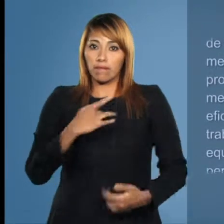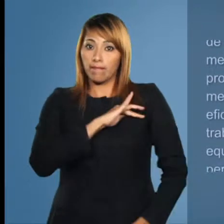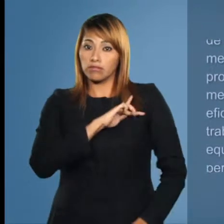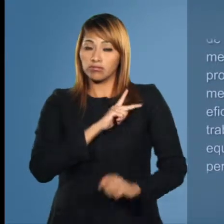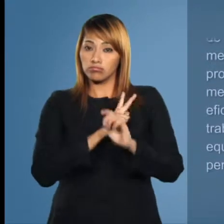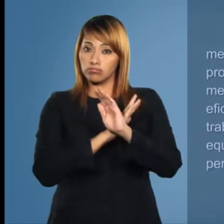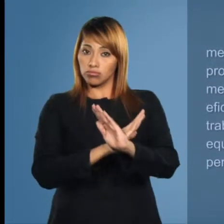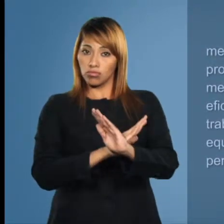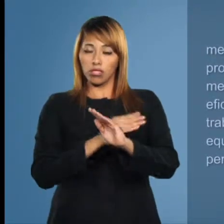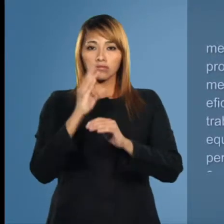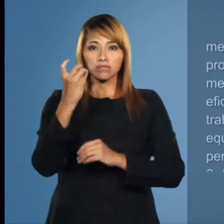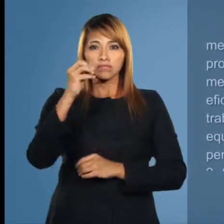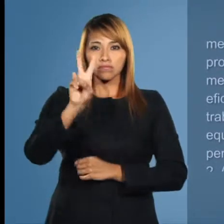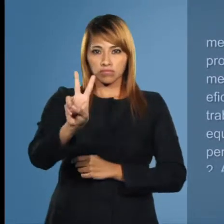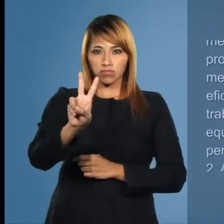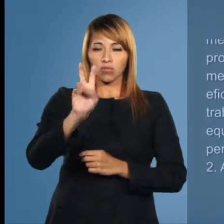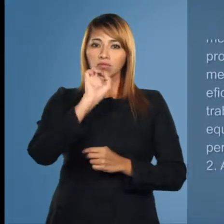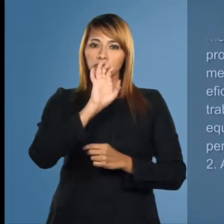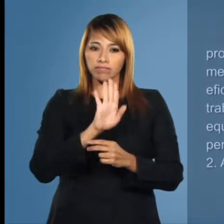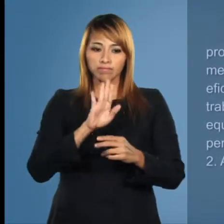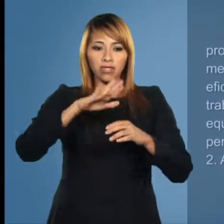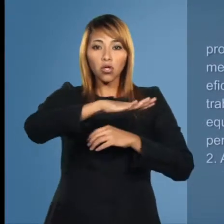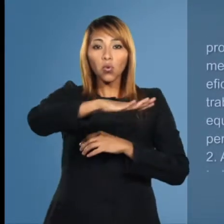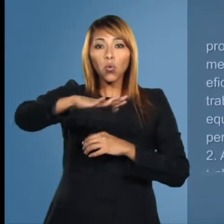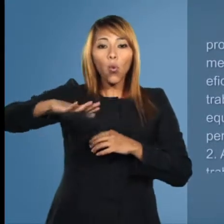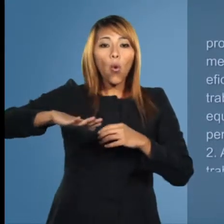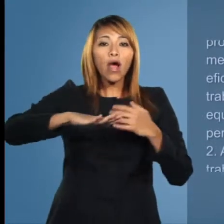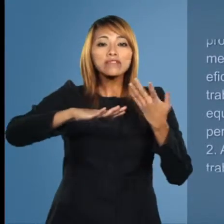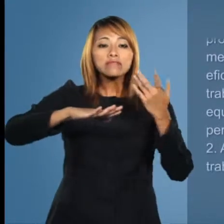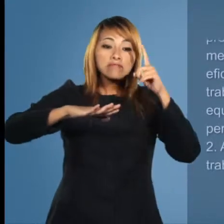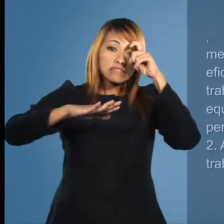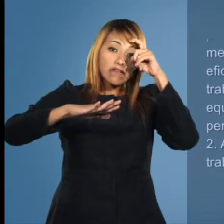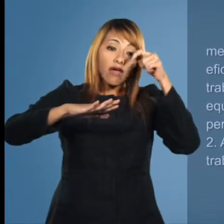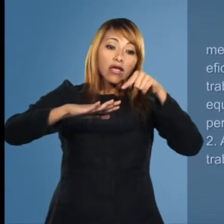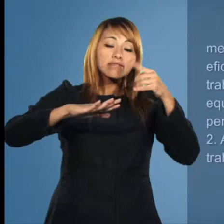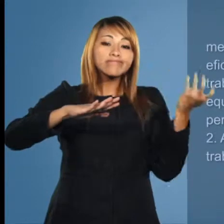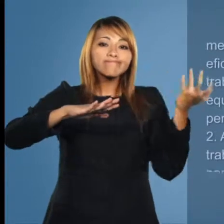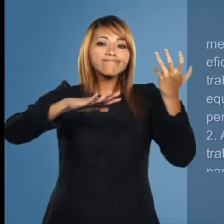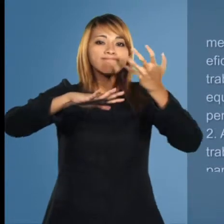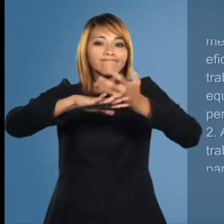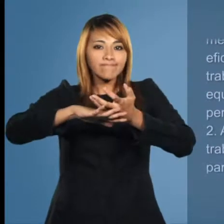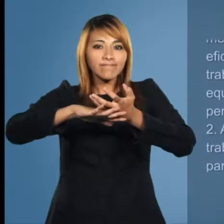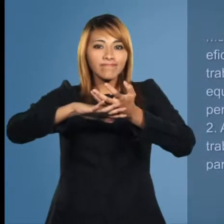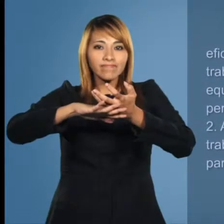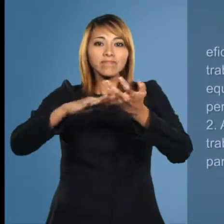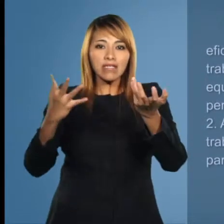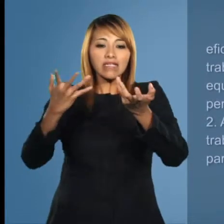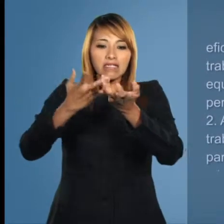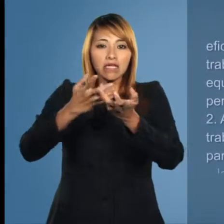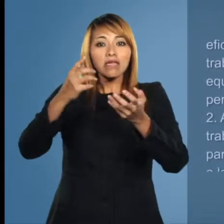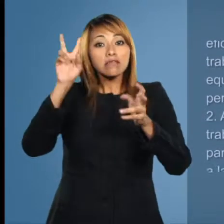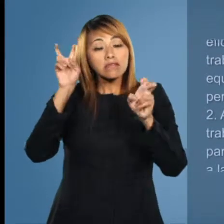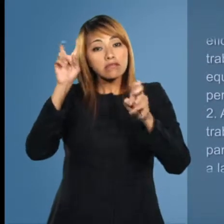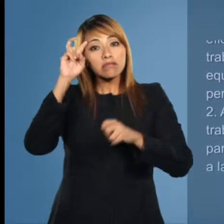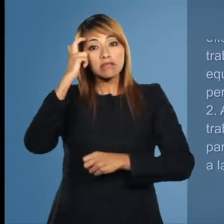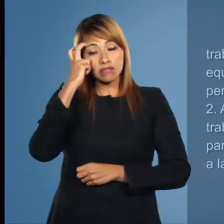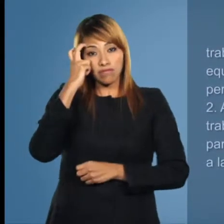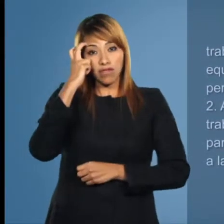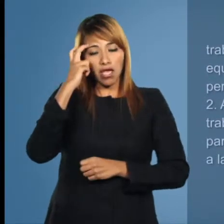personal. 2. Adecuar el lugar de trabajo a la persona, en particular en lo que respecta a la concepción de